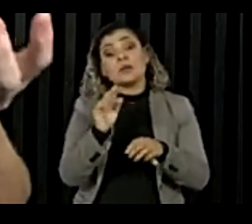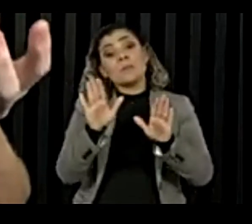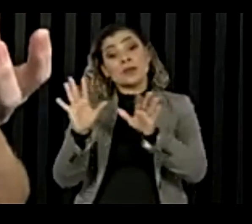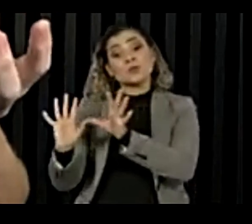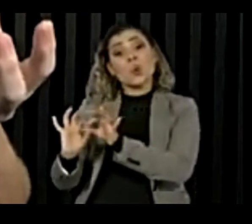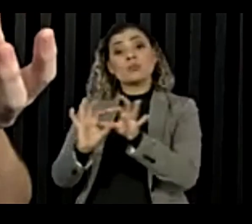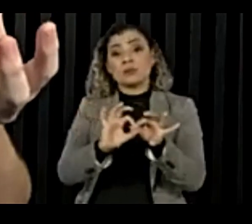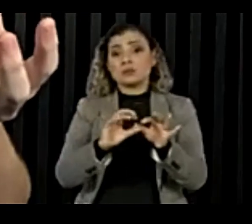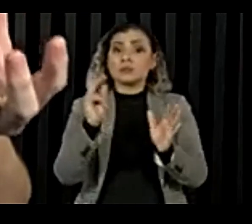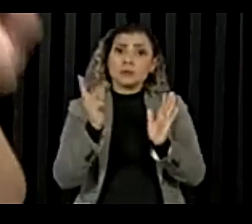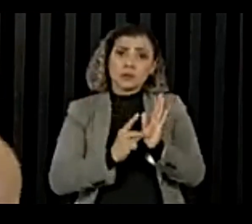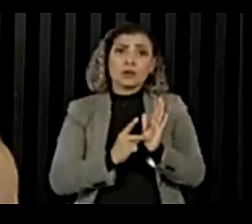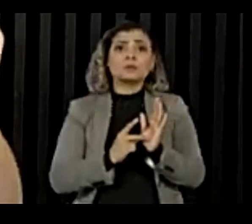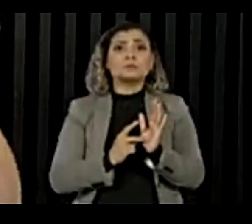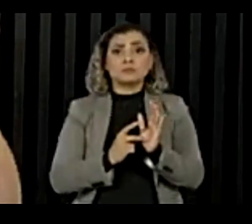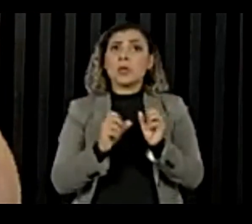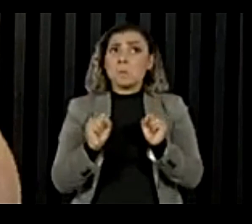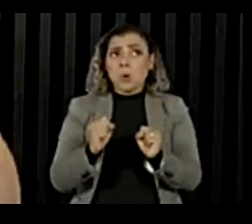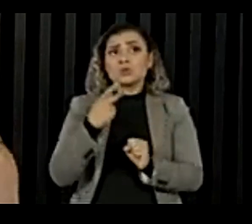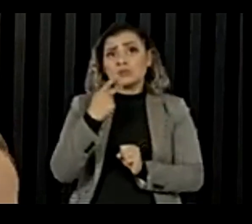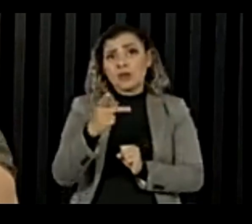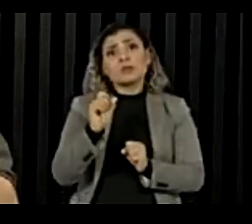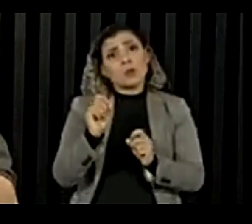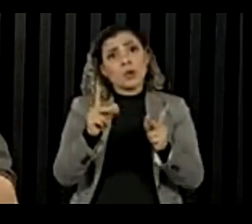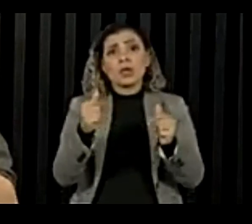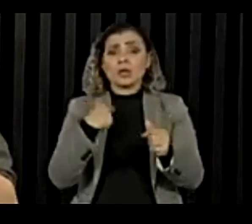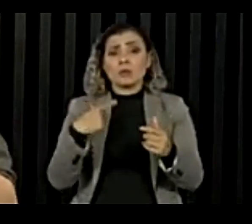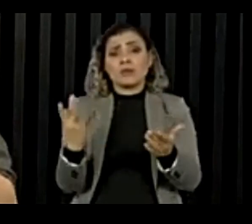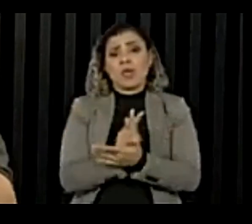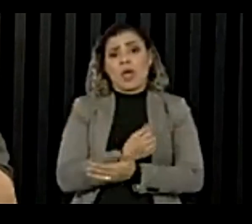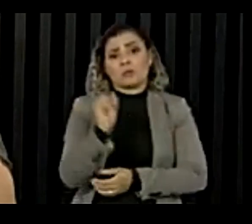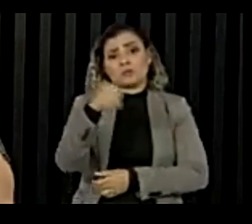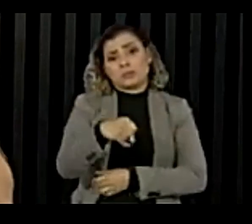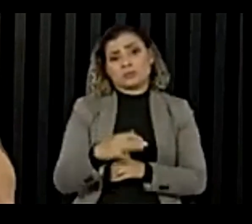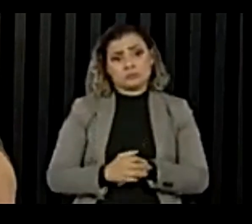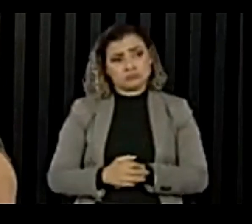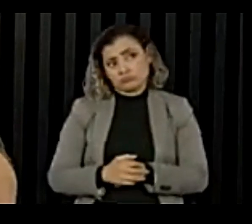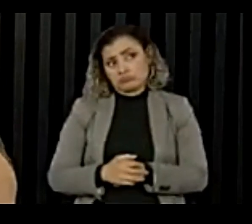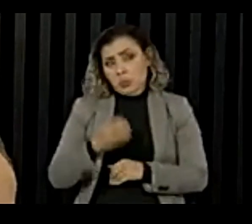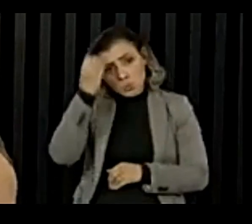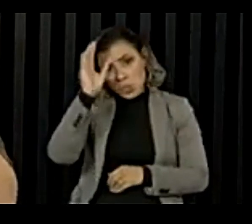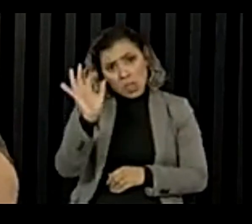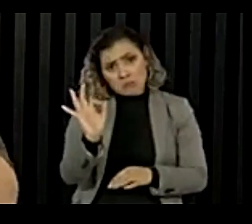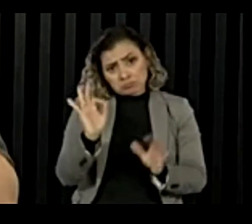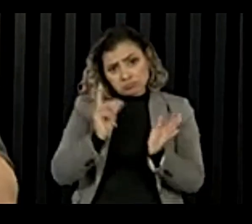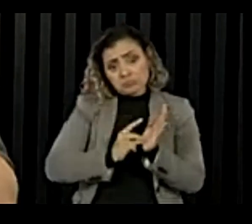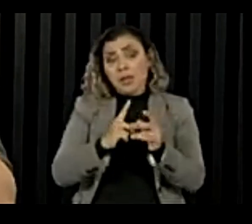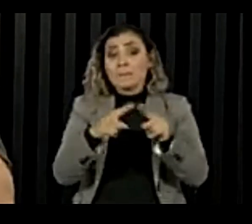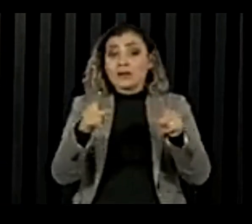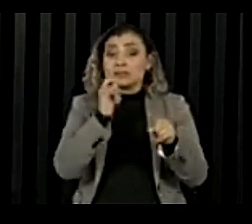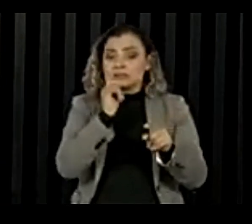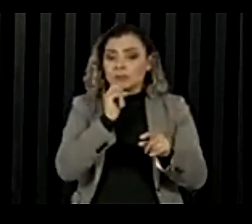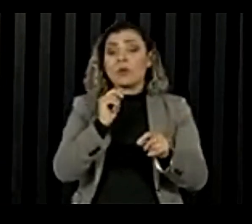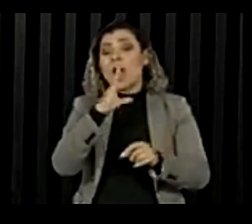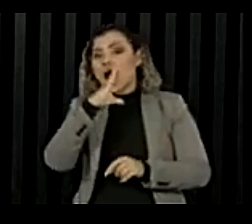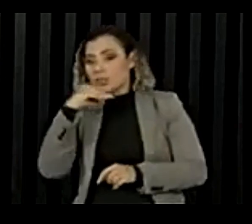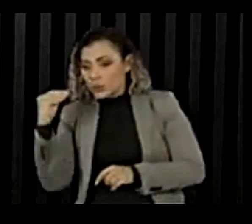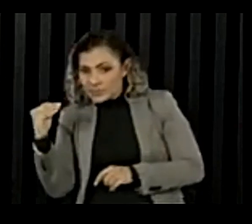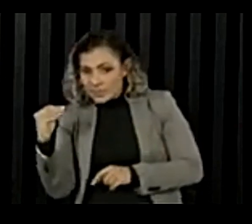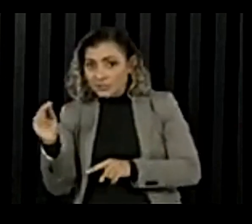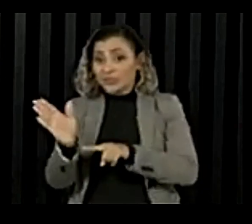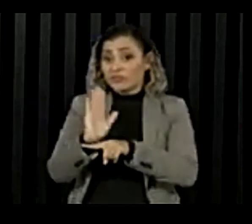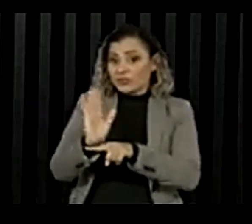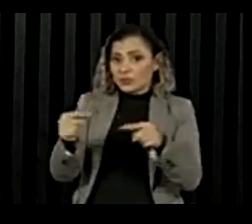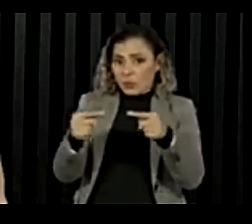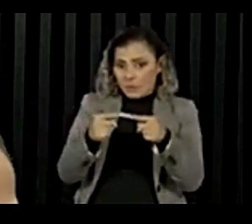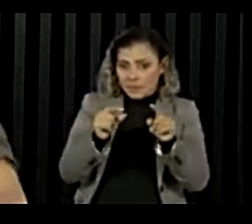não duvido que eu tenha falado isso e eu estava errado, ok? Porque existe uma diferença muito grande entre você produzir conteúdo para adolescentes, você